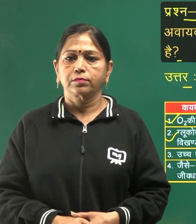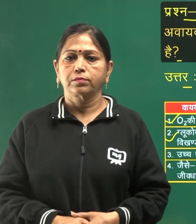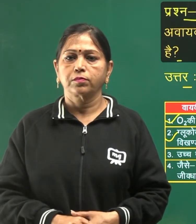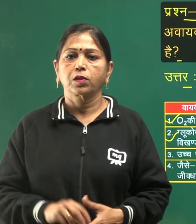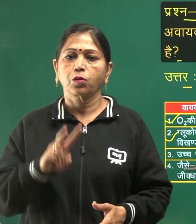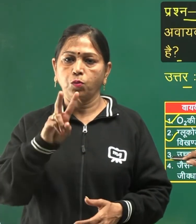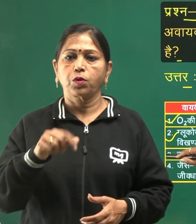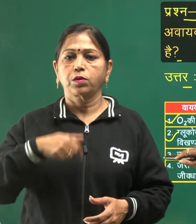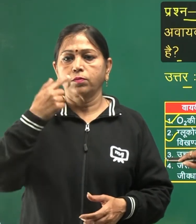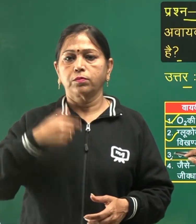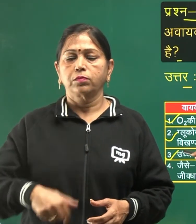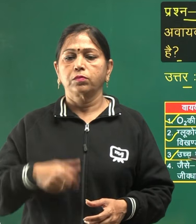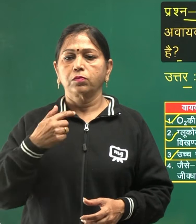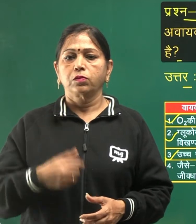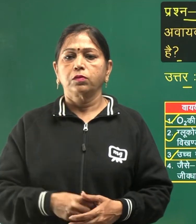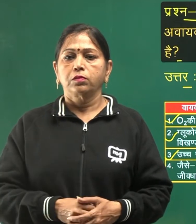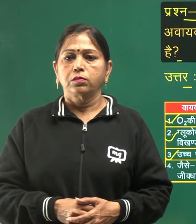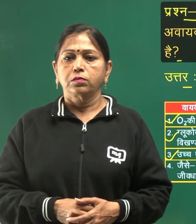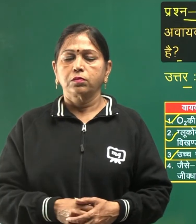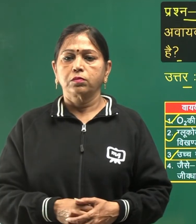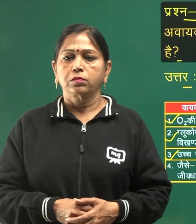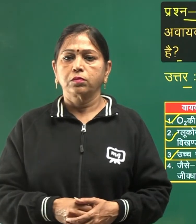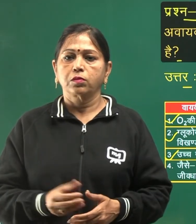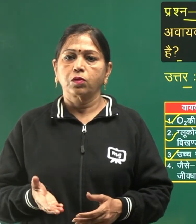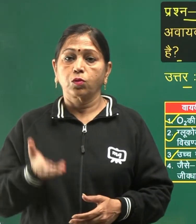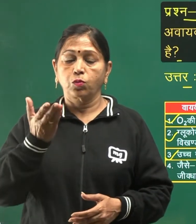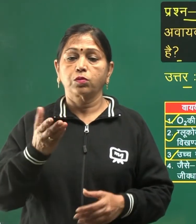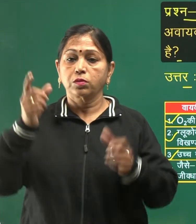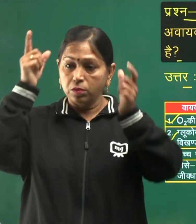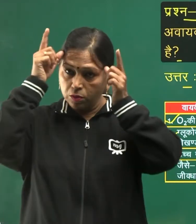वायवीय श्वसन उच्च जीवों में मिलता है।